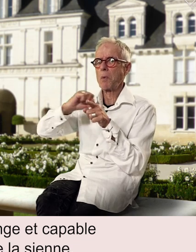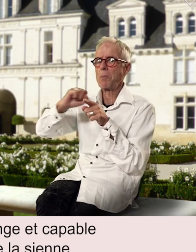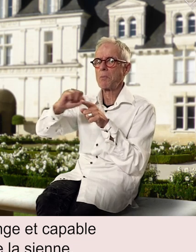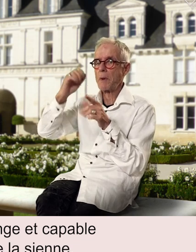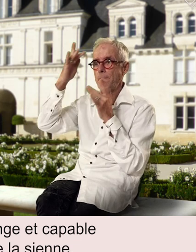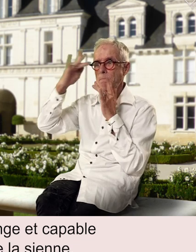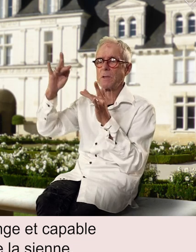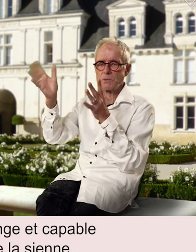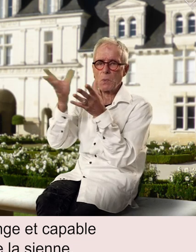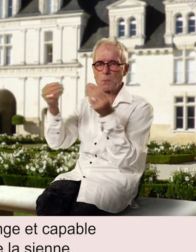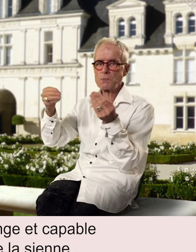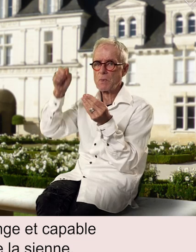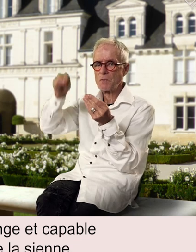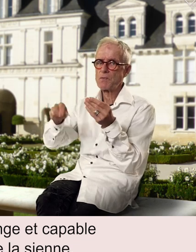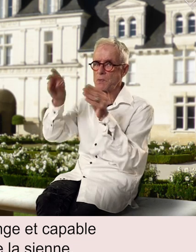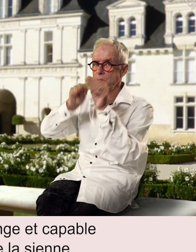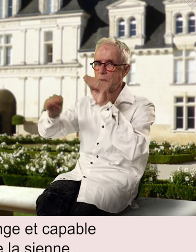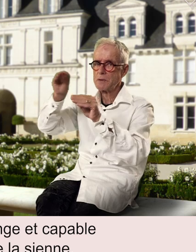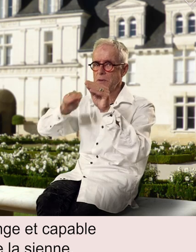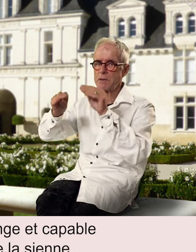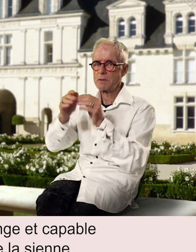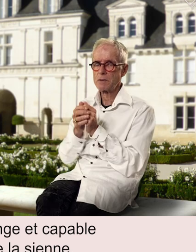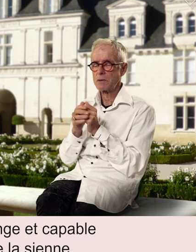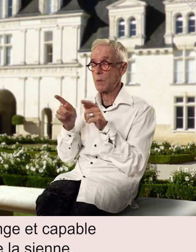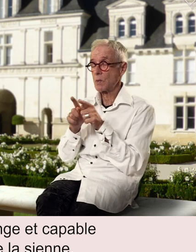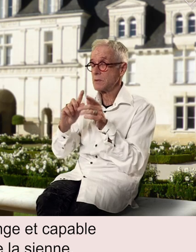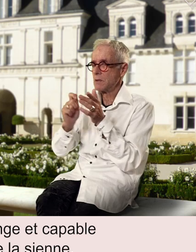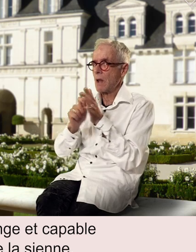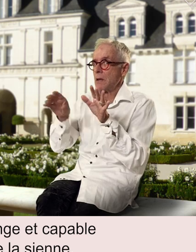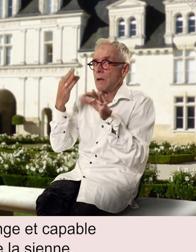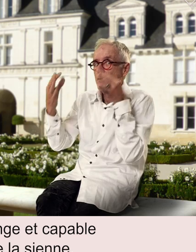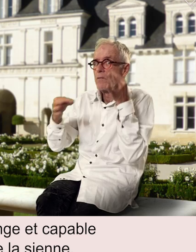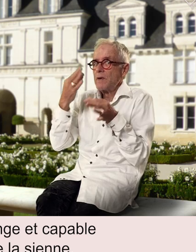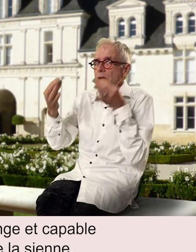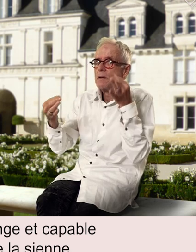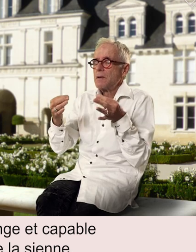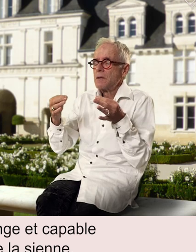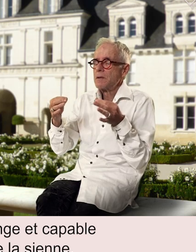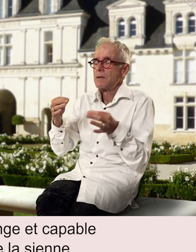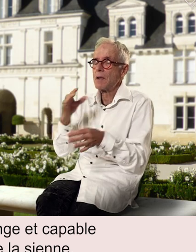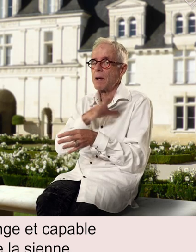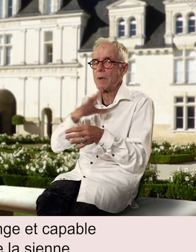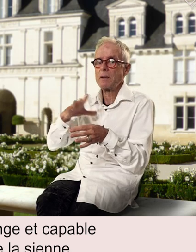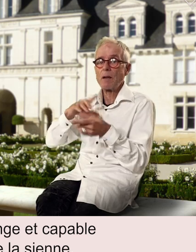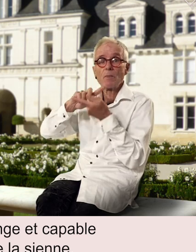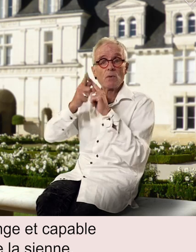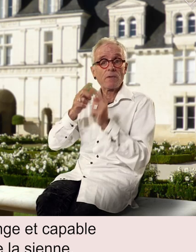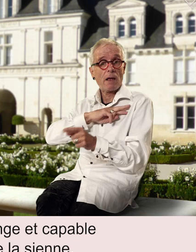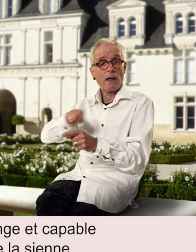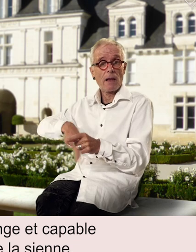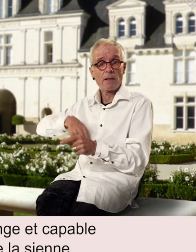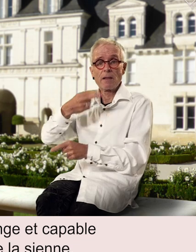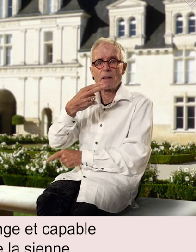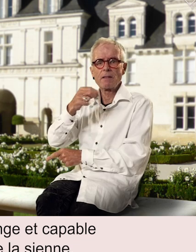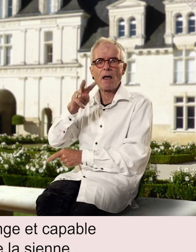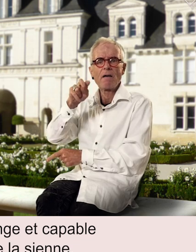passion que la sienne. On découvrit en ce temps-là que Madame, qui fut depuis reine de Navarre, avec